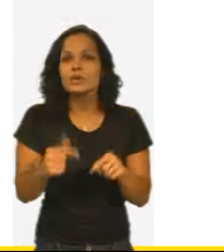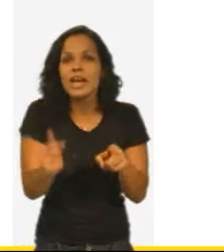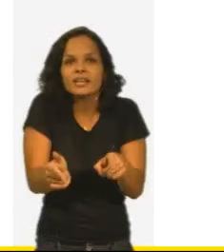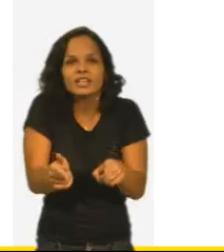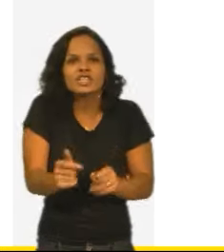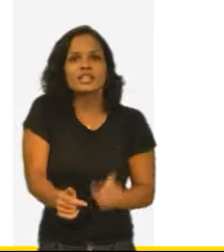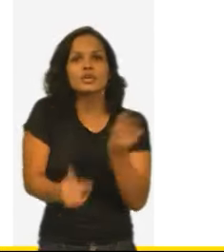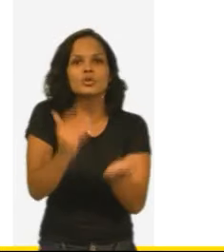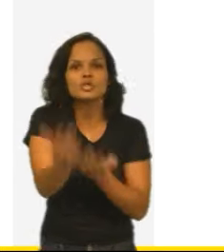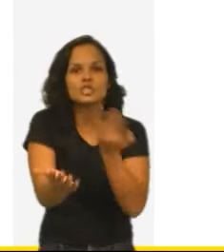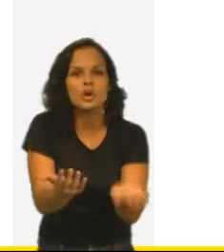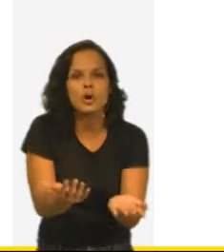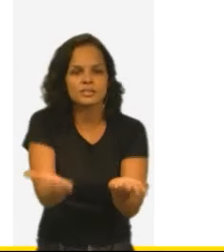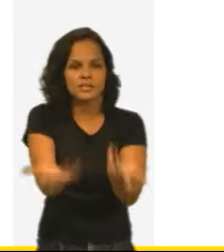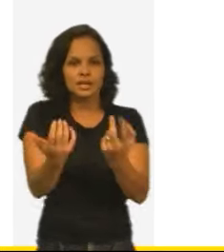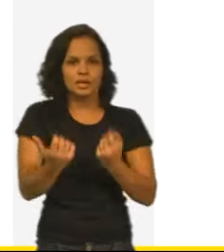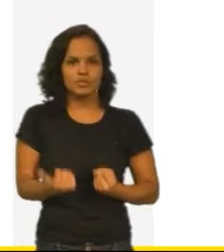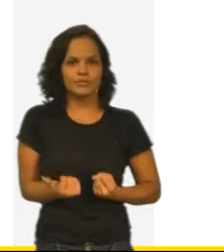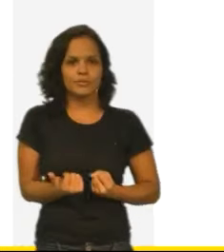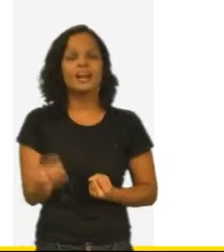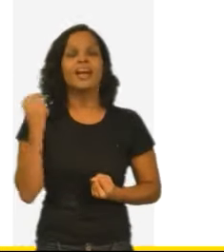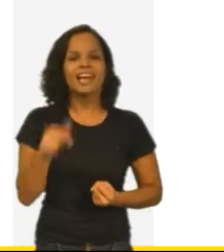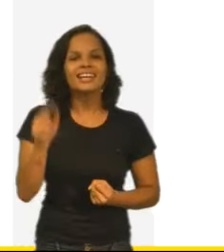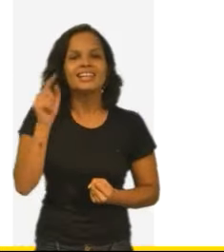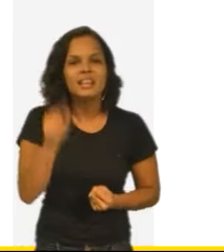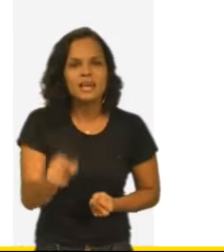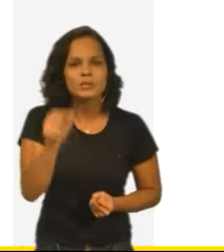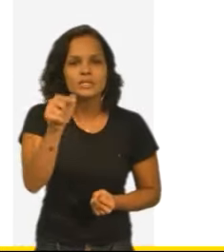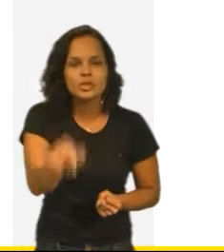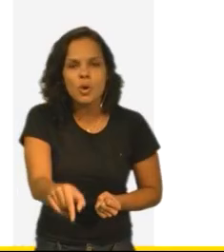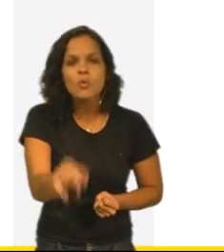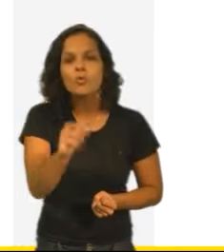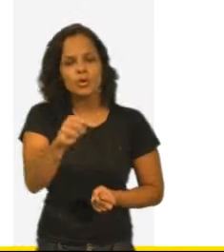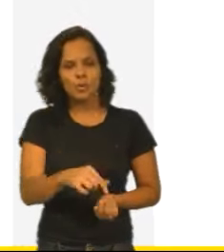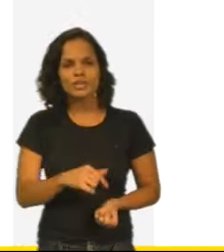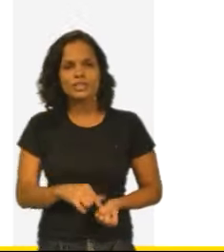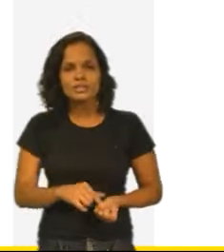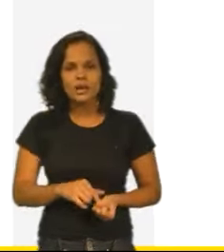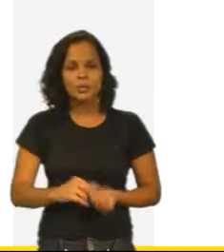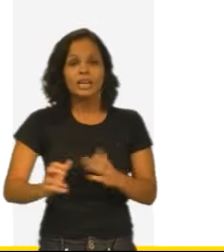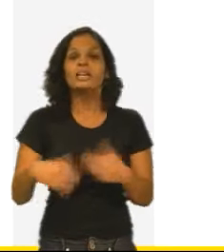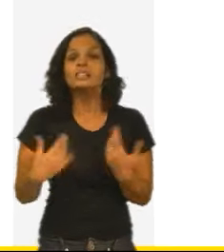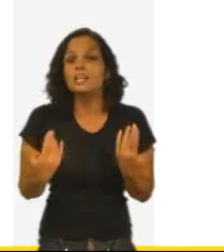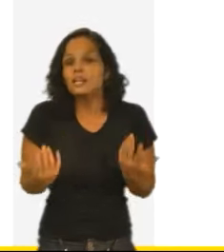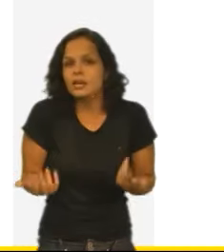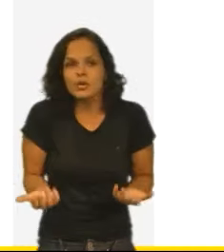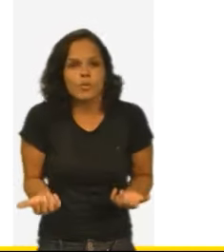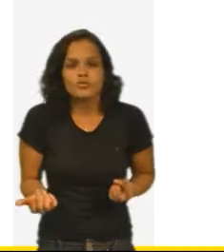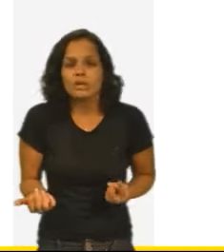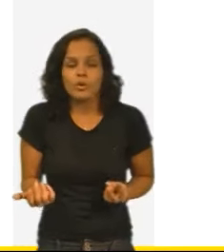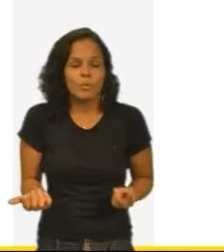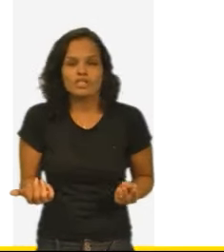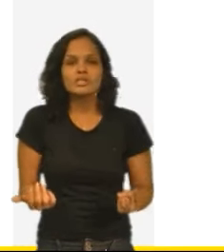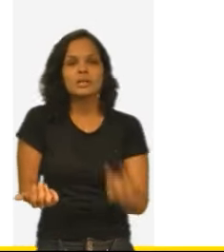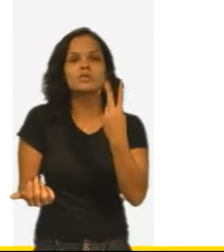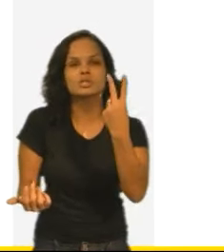cara quis dizer que os dois teriam de vir. Ele leu esse ou como adição. E se ele leu como adição, os dois